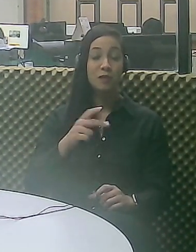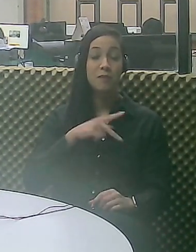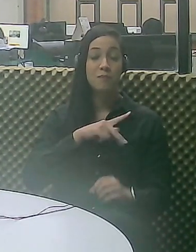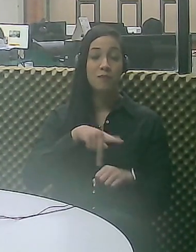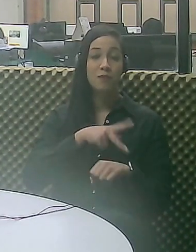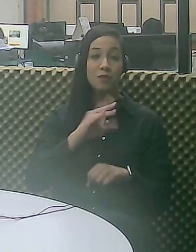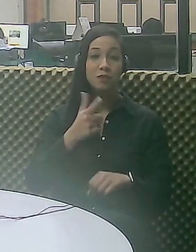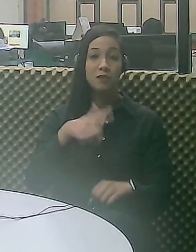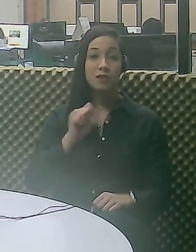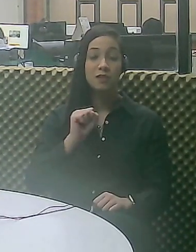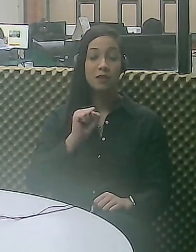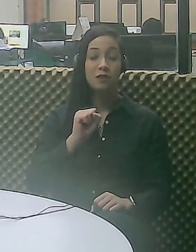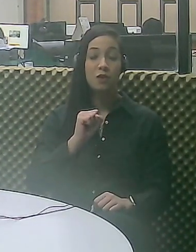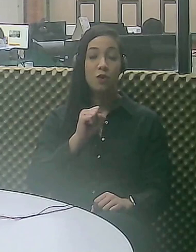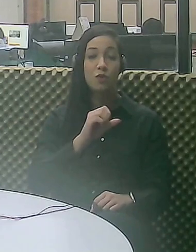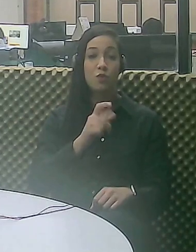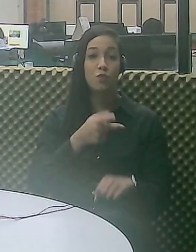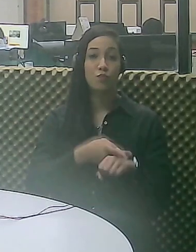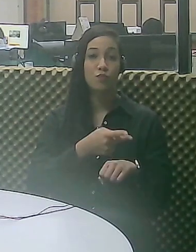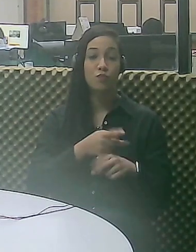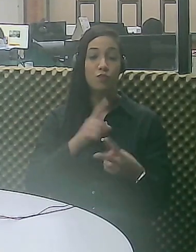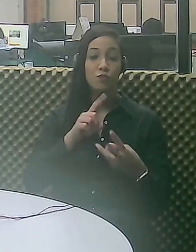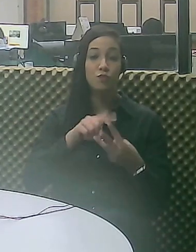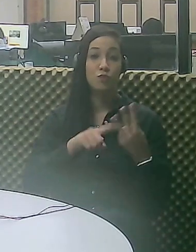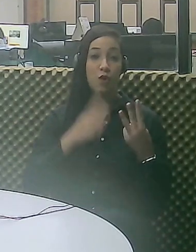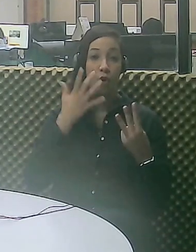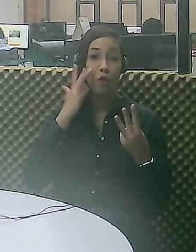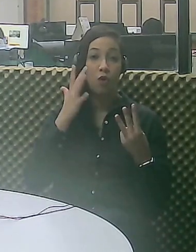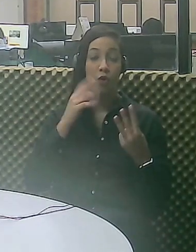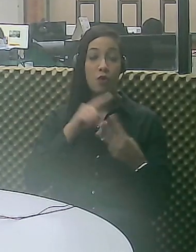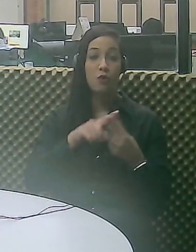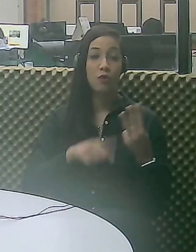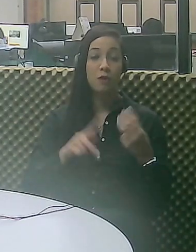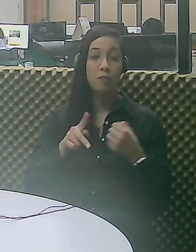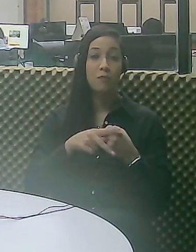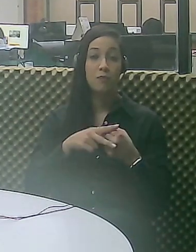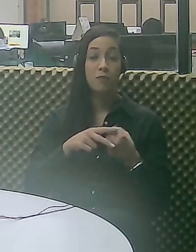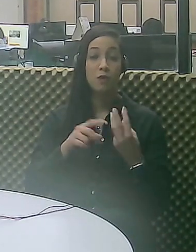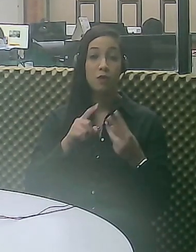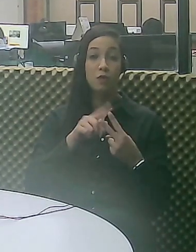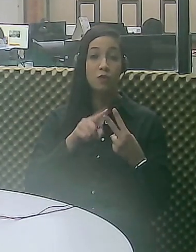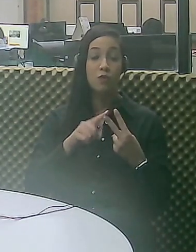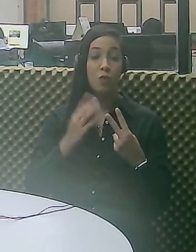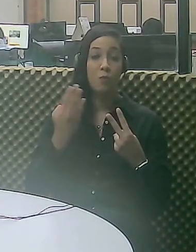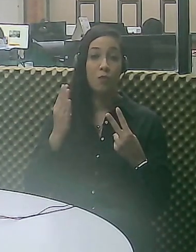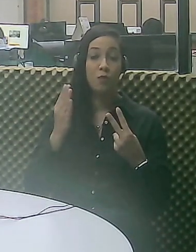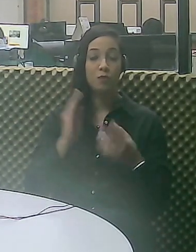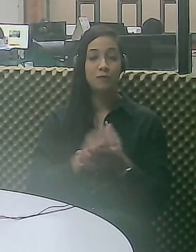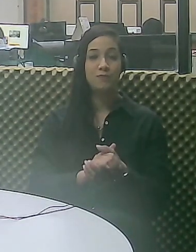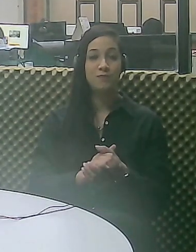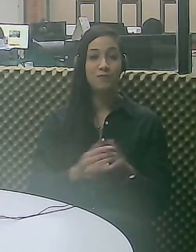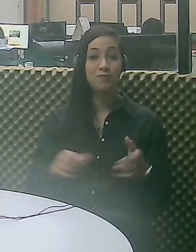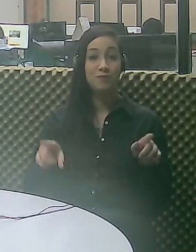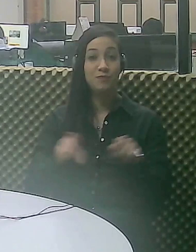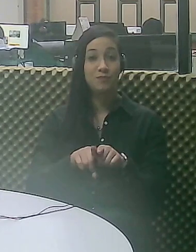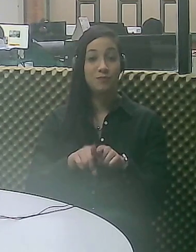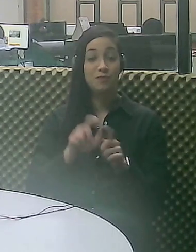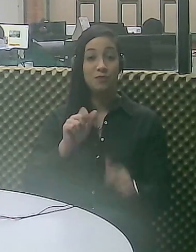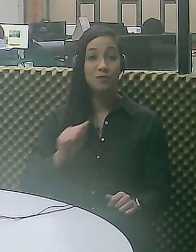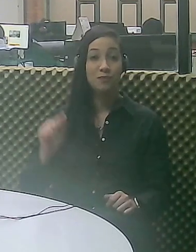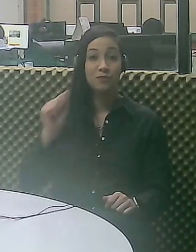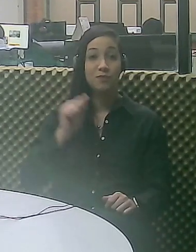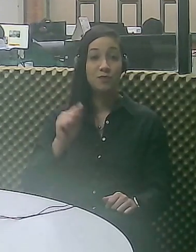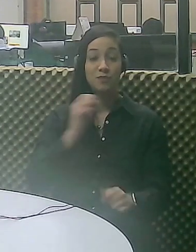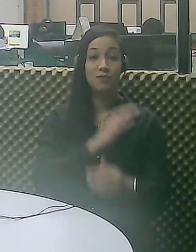com 8 medalhas, sendo 3 de ouro, 3 de prata e 2 de bronze. Os parceiros são a Associação